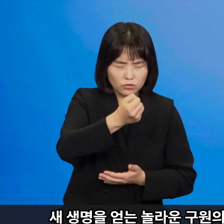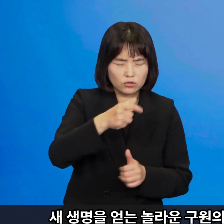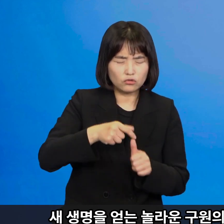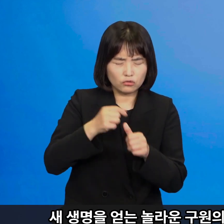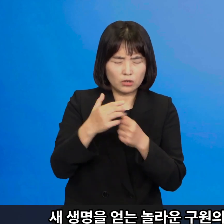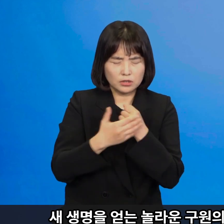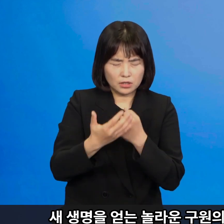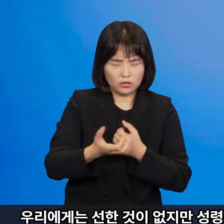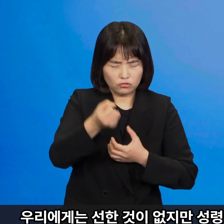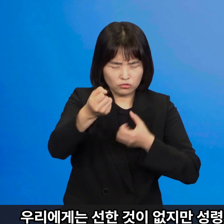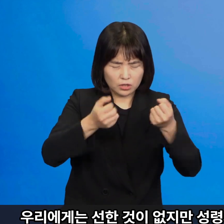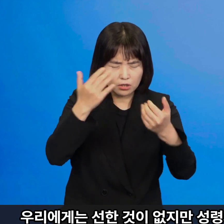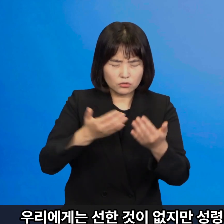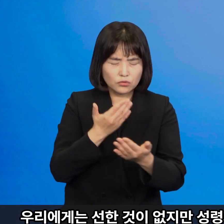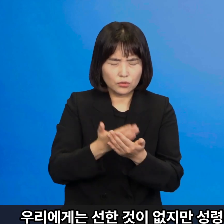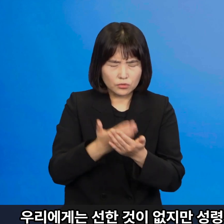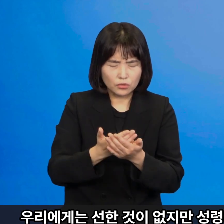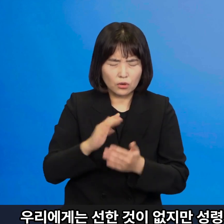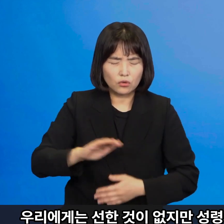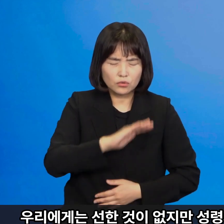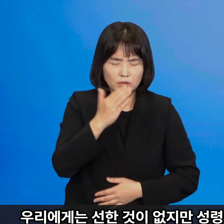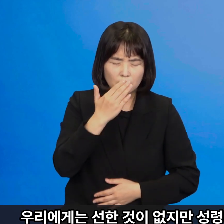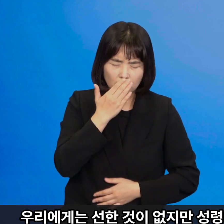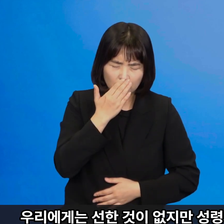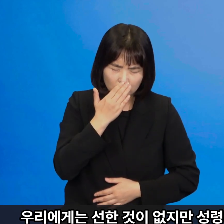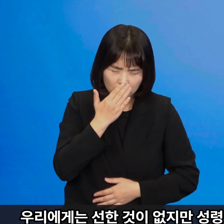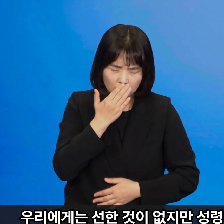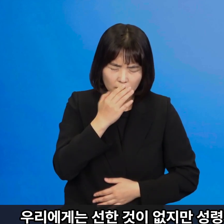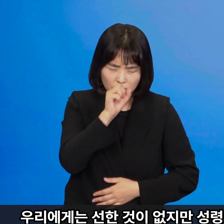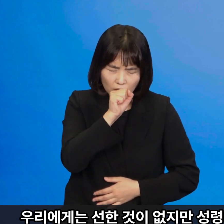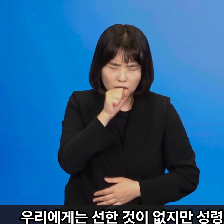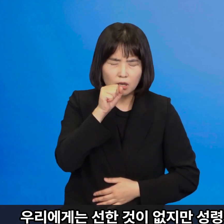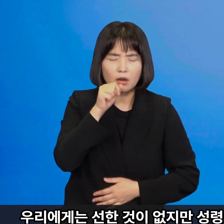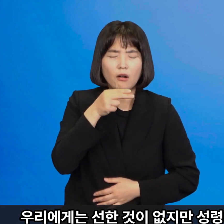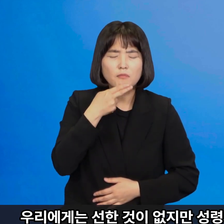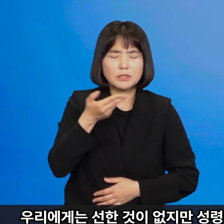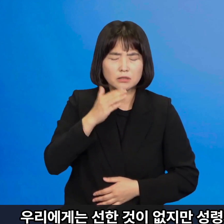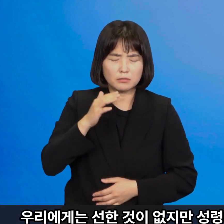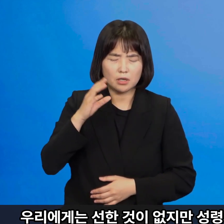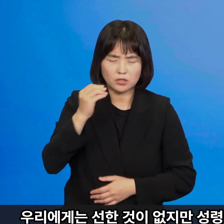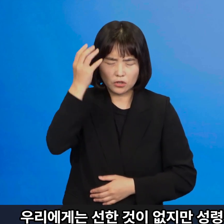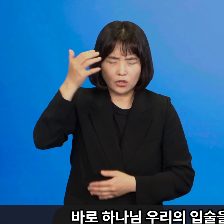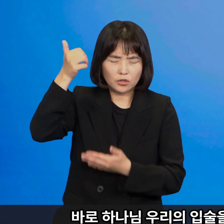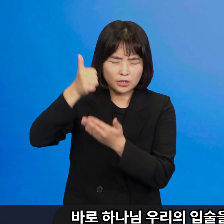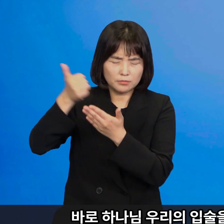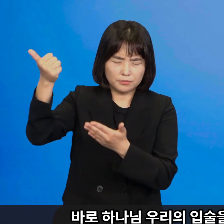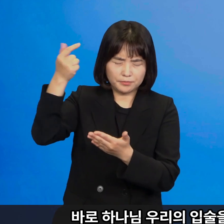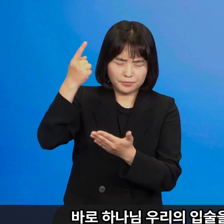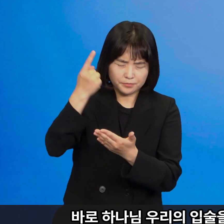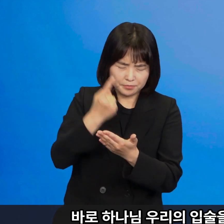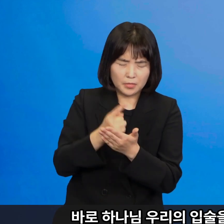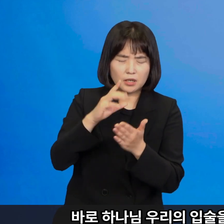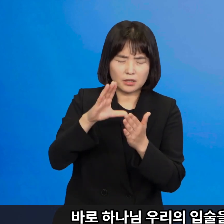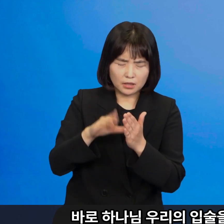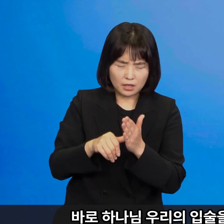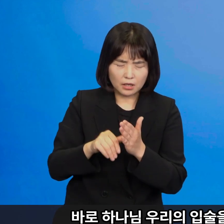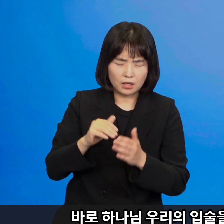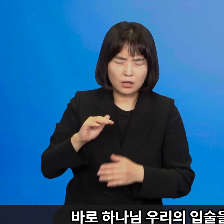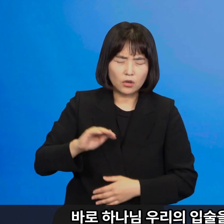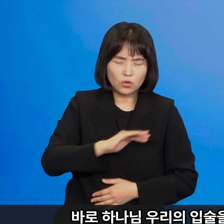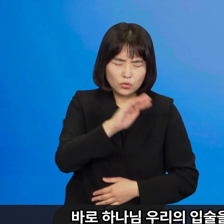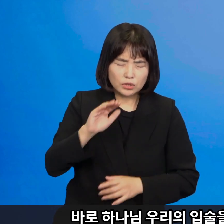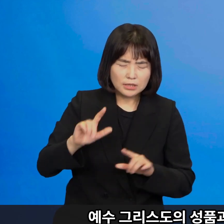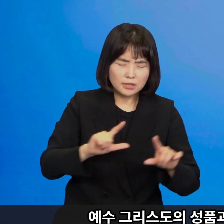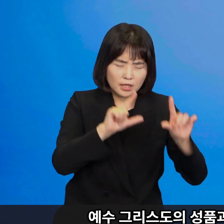하여 주시옵소서. 우리에게는 선한 것이 없지만 성령께서 우리에게 임하여 권능이 임할 때에 바로 하나님 우리의 입술을 통해서 우리의